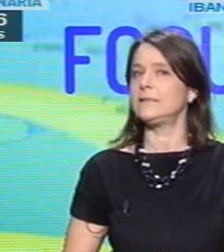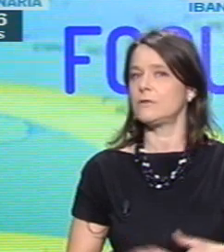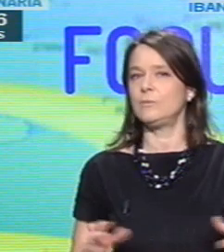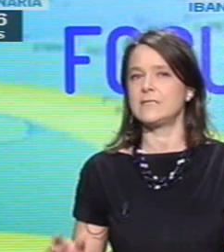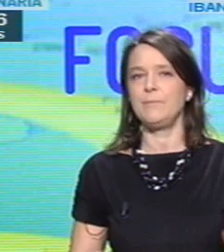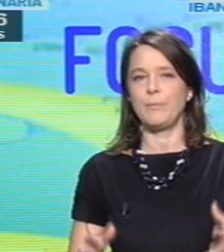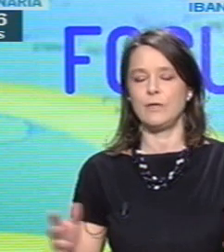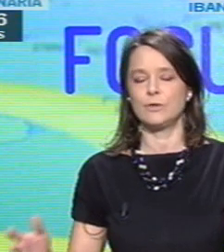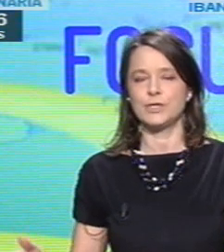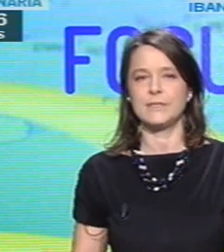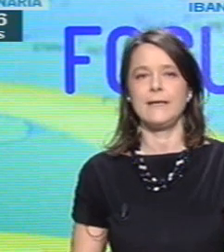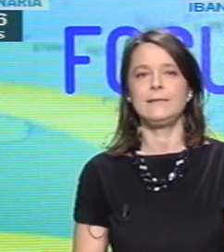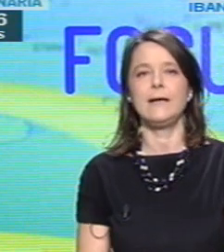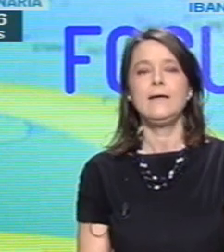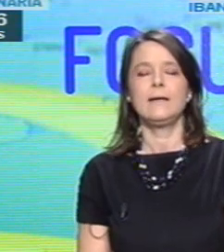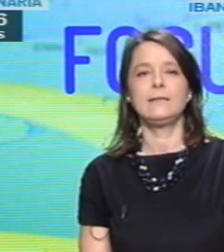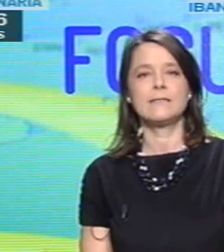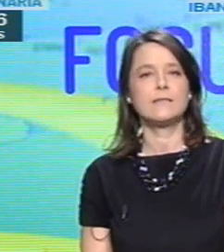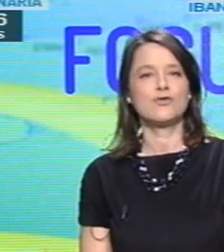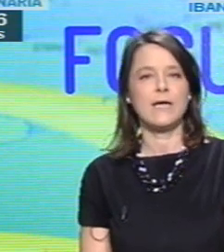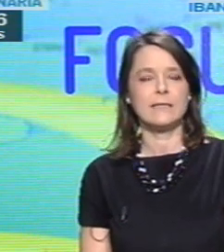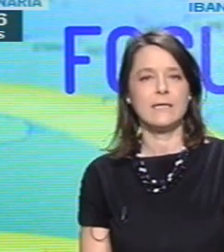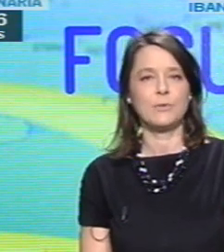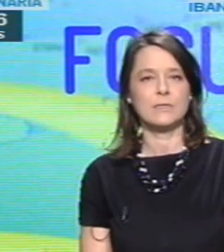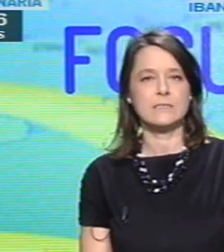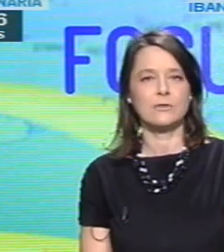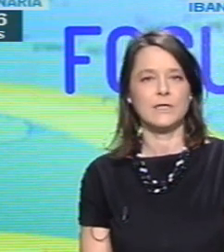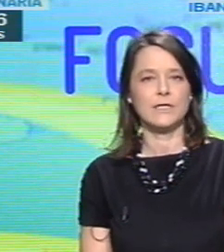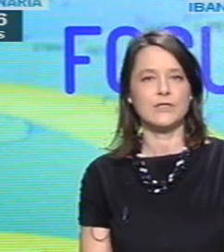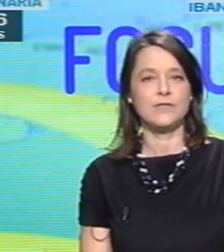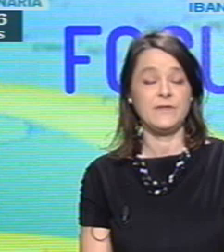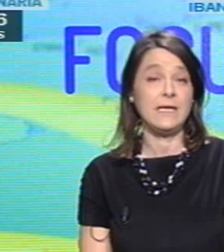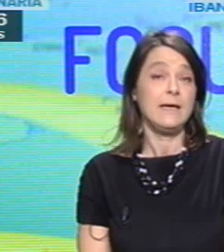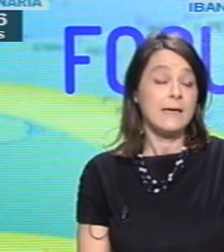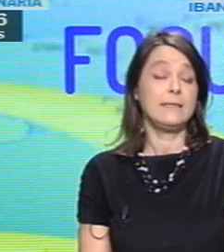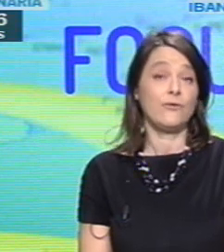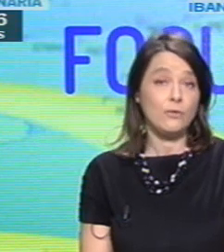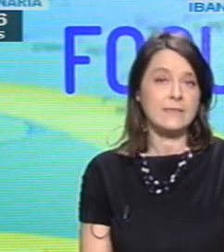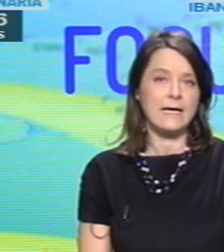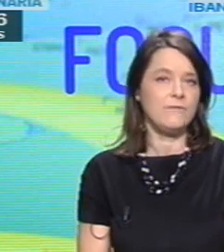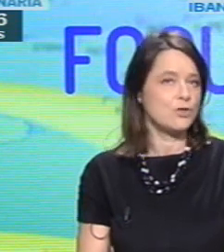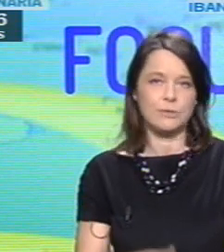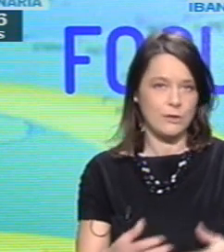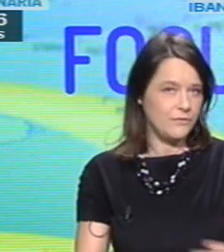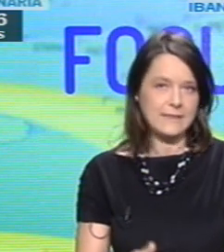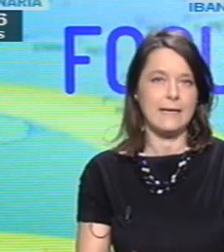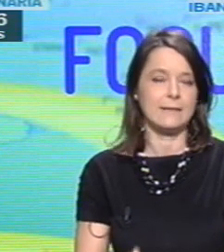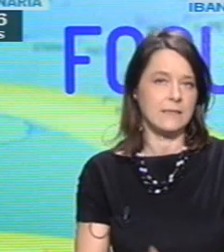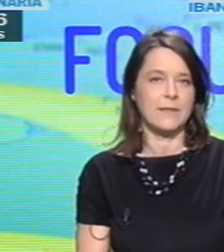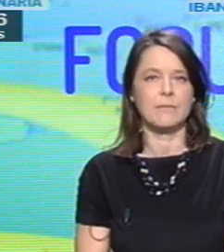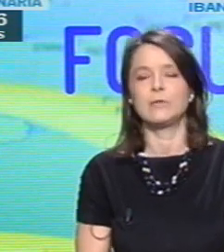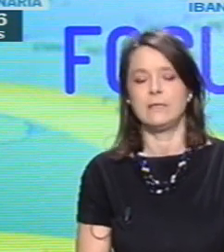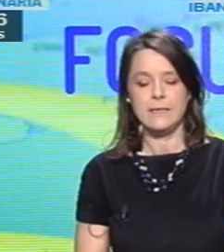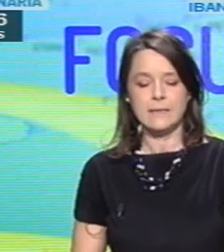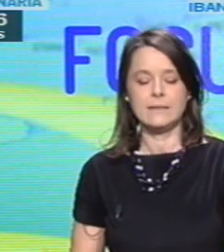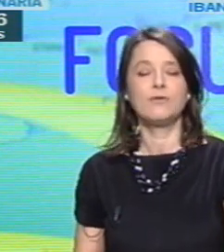siamo in attesa come sempre poi alle 12:30 nella sede regionale della Protezione Civile di ascoltare invece tutte le novità